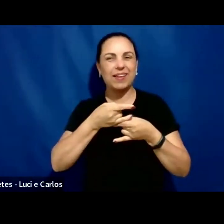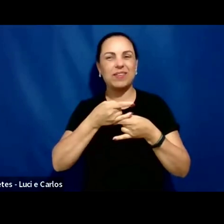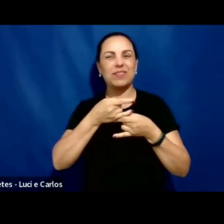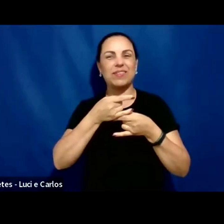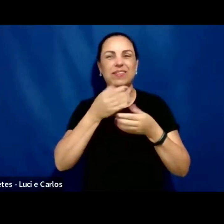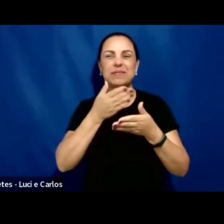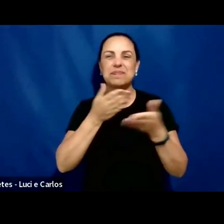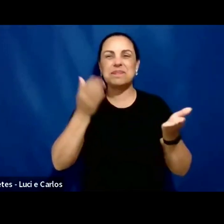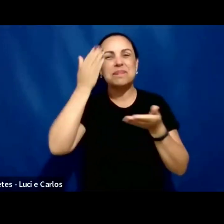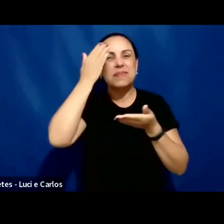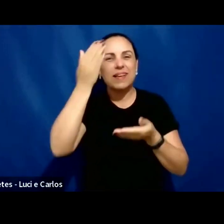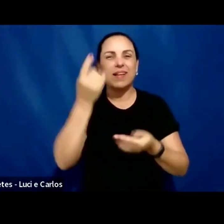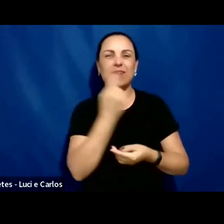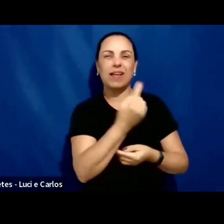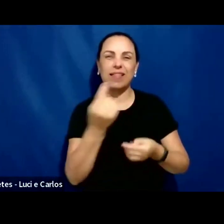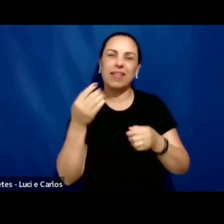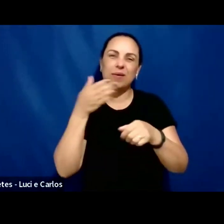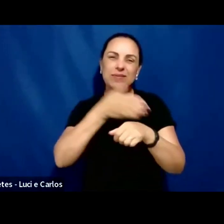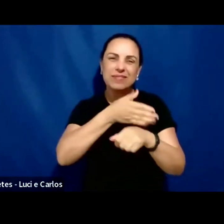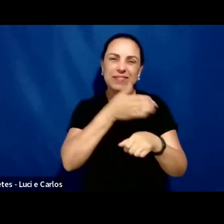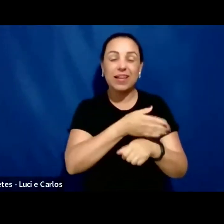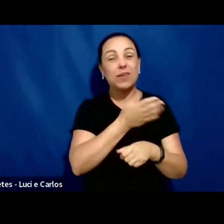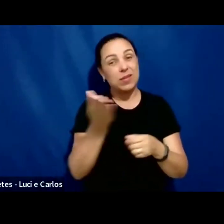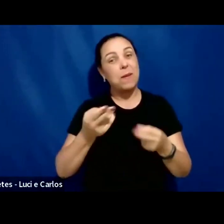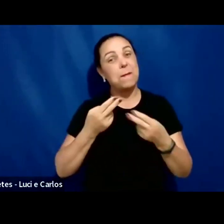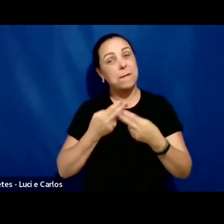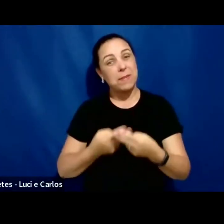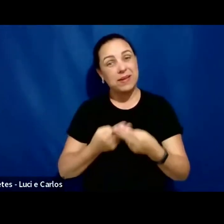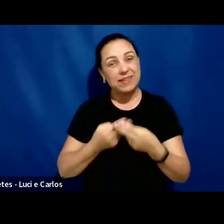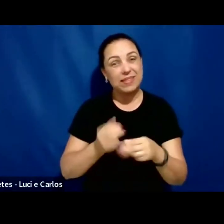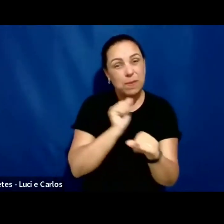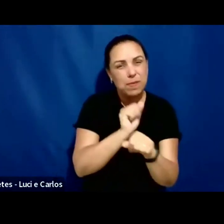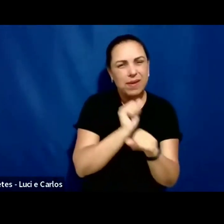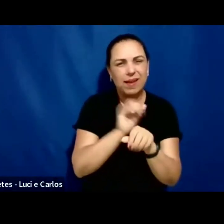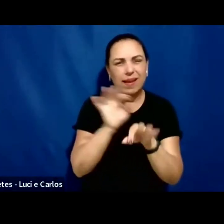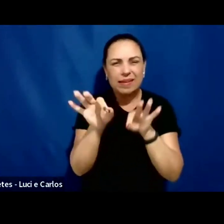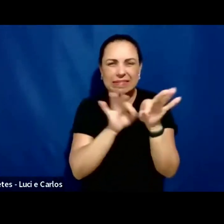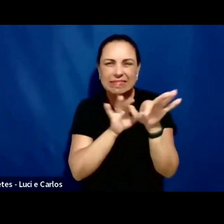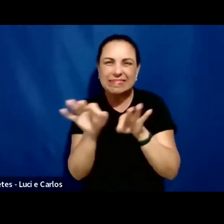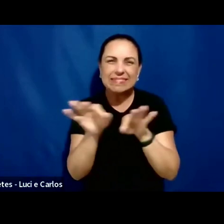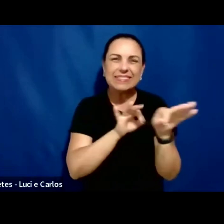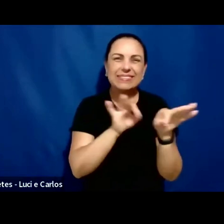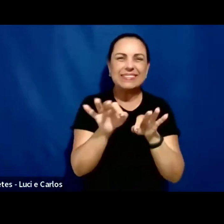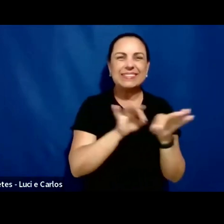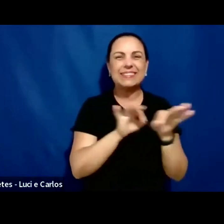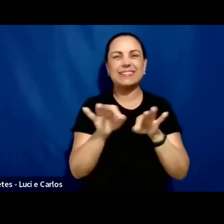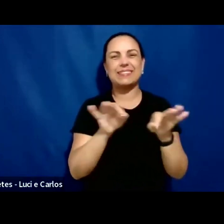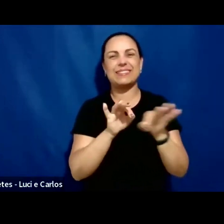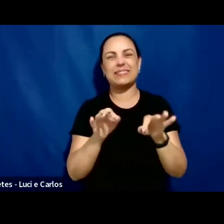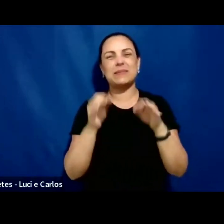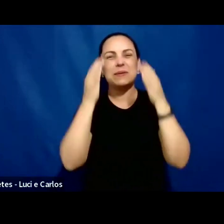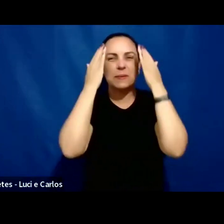E muito obrigada aí também pela paciência, né, de esperar aí uns minutinhos para iniciarmos.